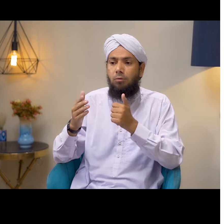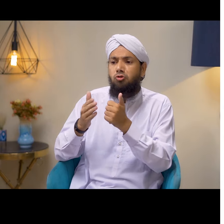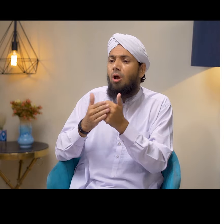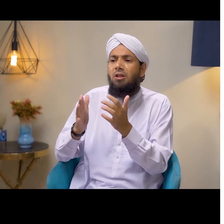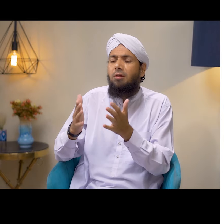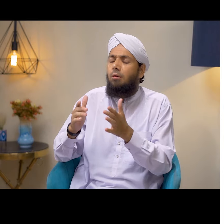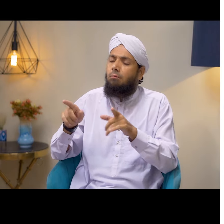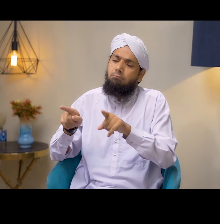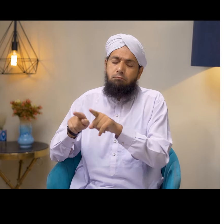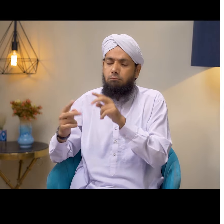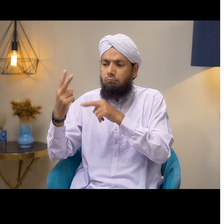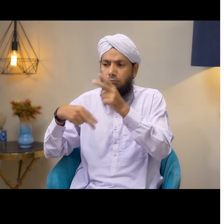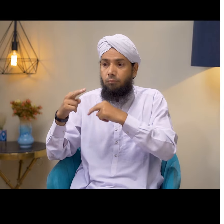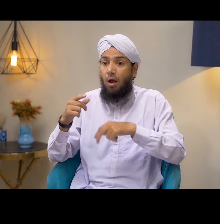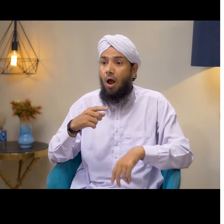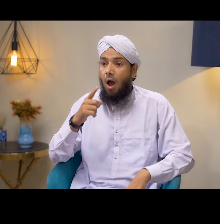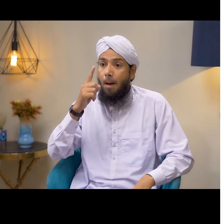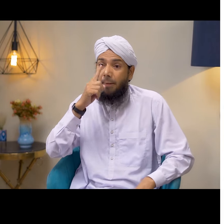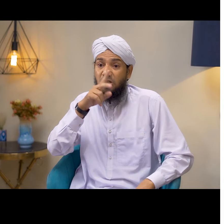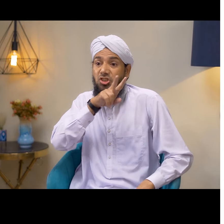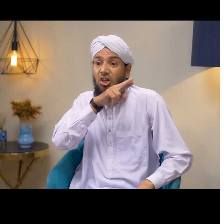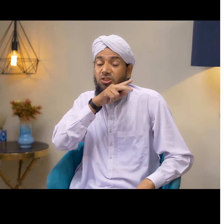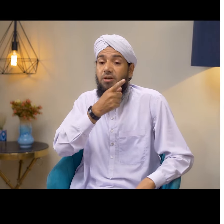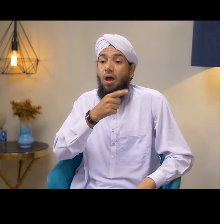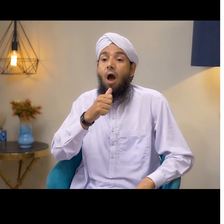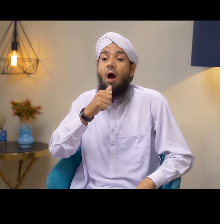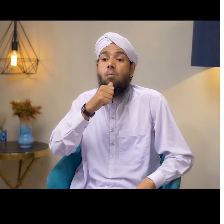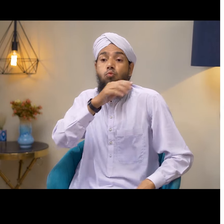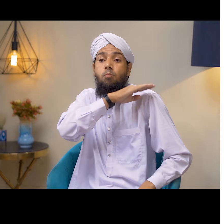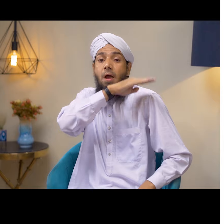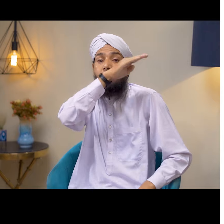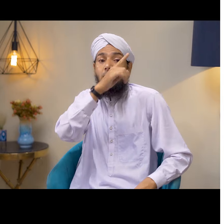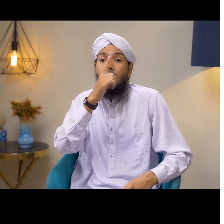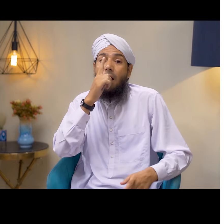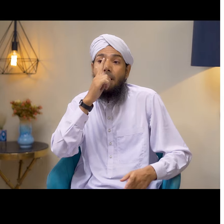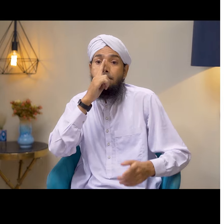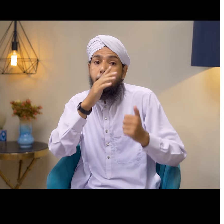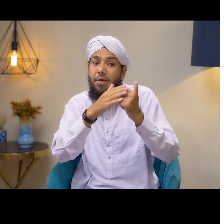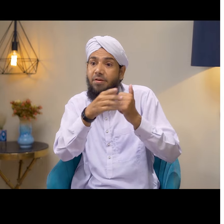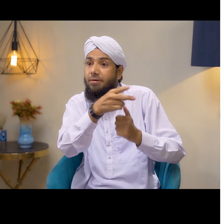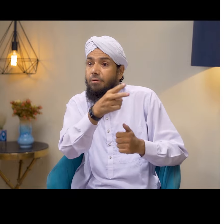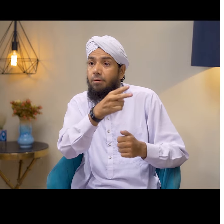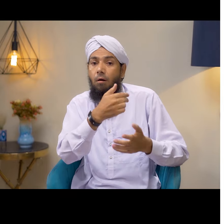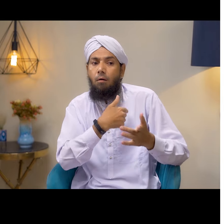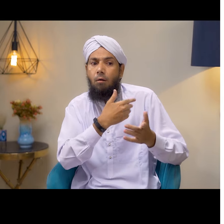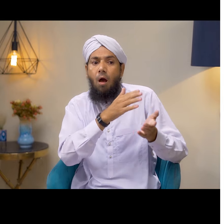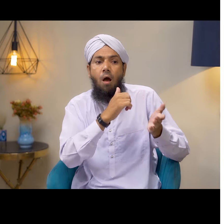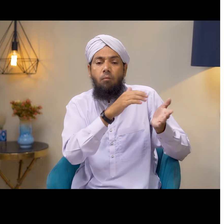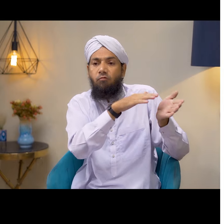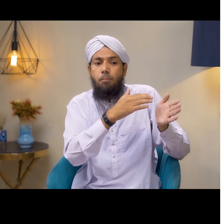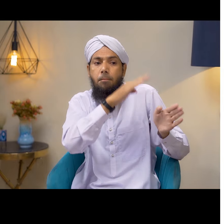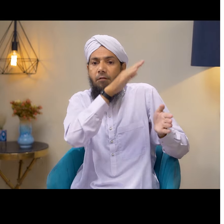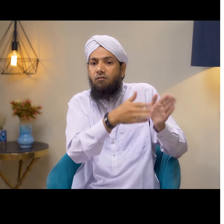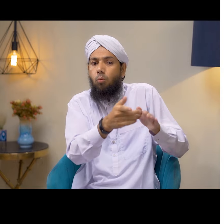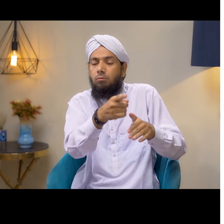نہیں. تو چچی سے نکاح ہو سکتا ہے، چچا کا انتقال ہو گیا تو عدت گزارنے کے بعد چچی سے نکاح ہو سکتا ہے، تو اس لیے اس